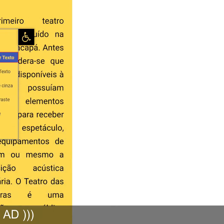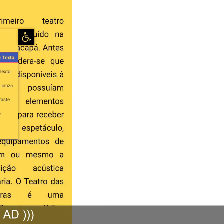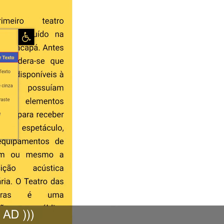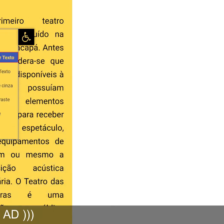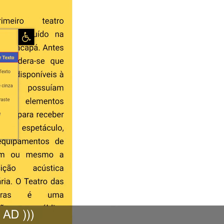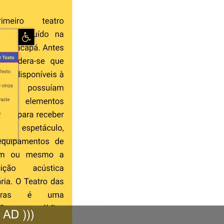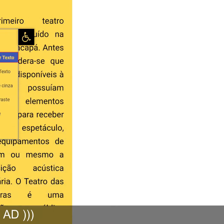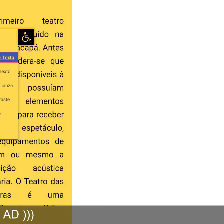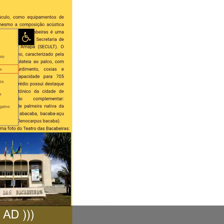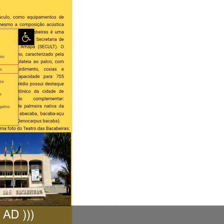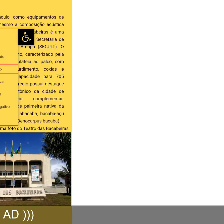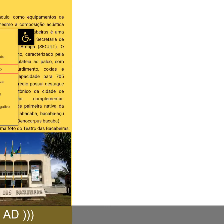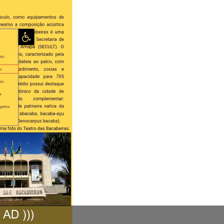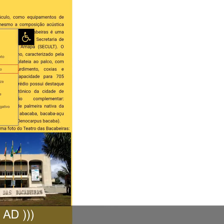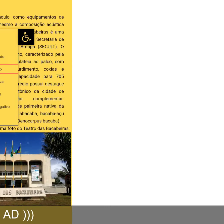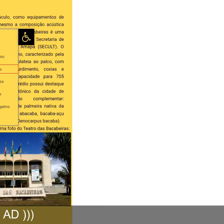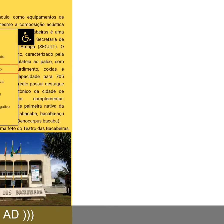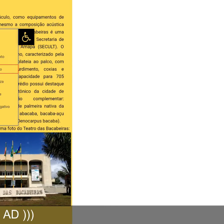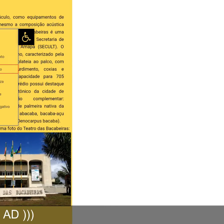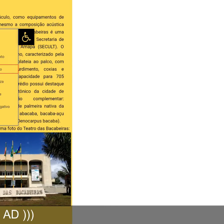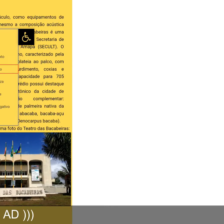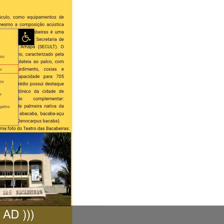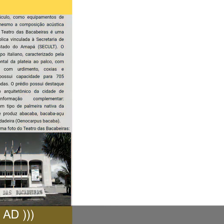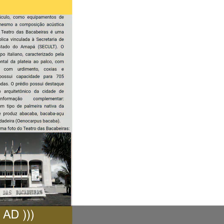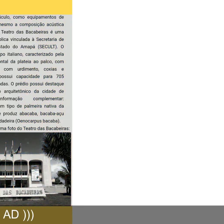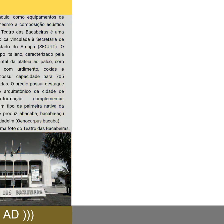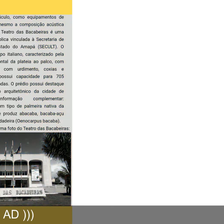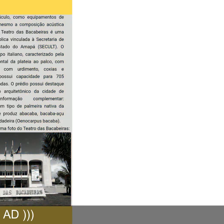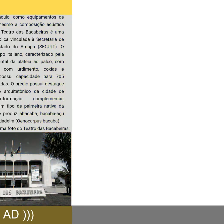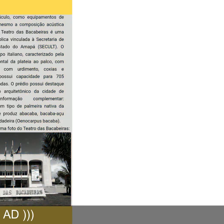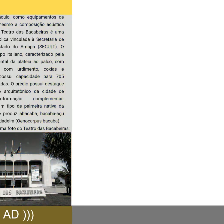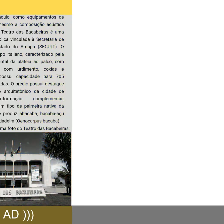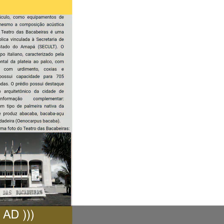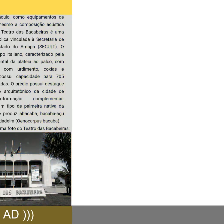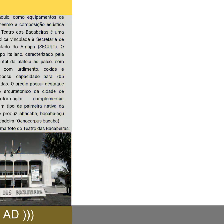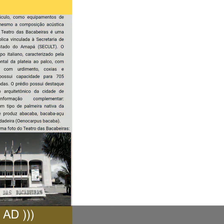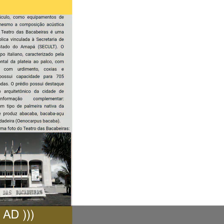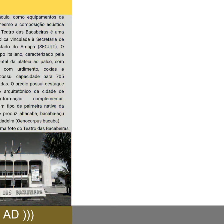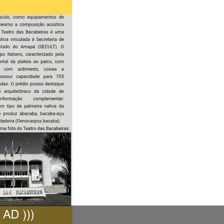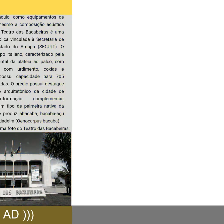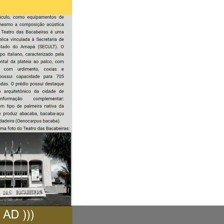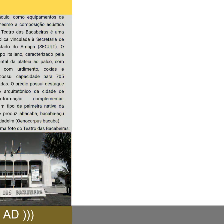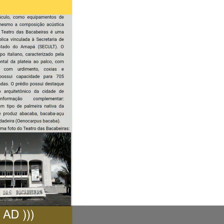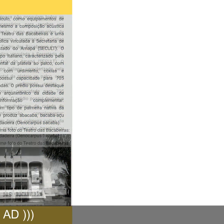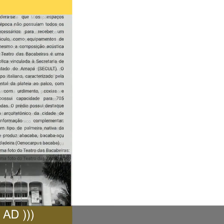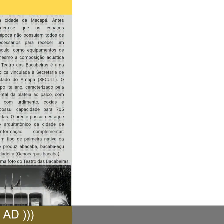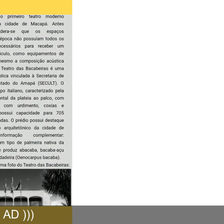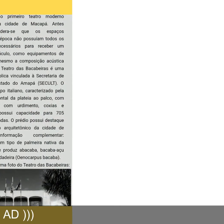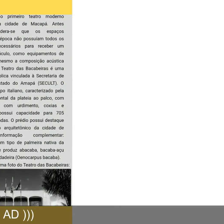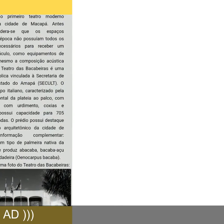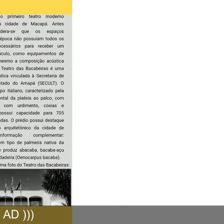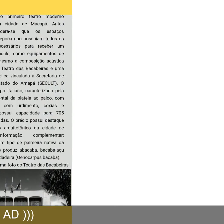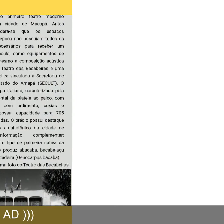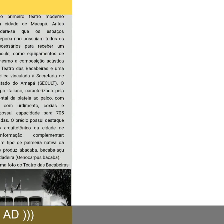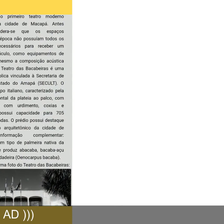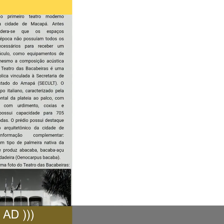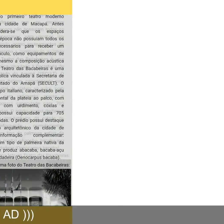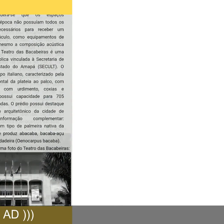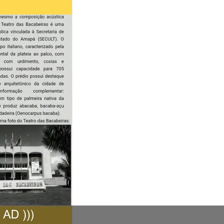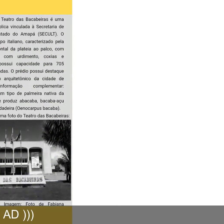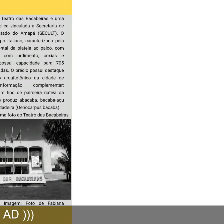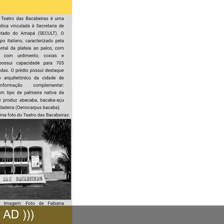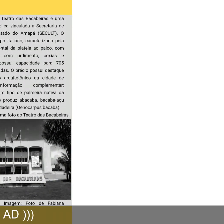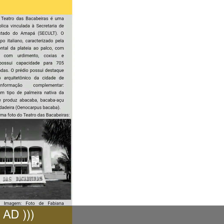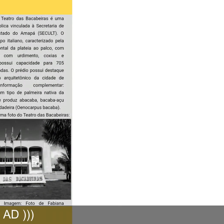em Macapá Amapá o teatro das Bacabeiras teve sua pedra fundamental lançada em outubro de